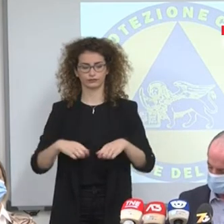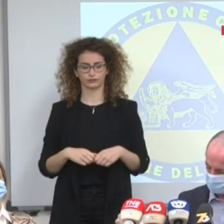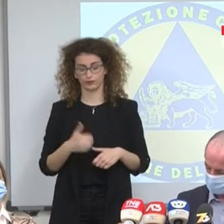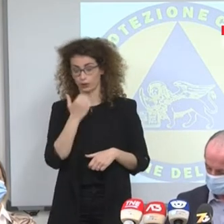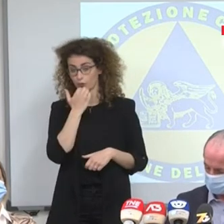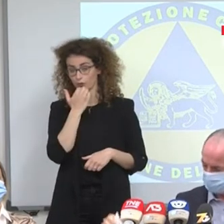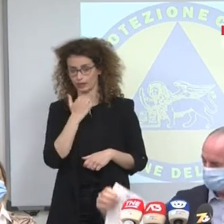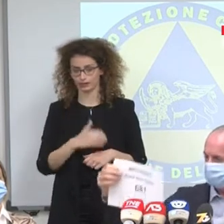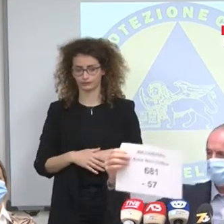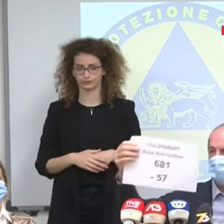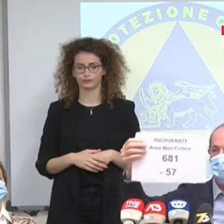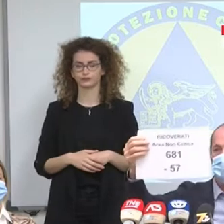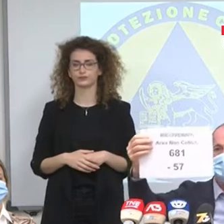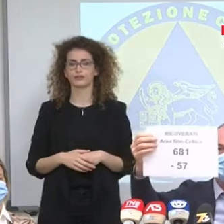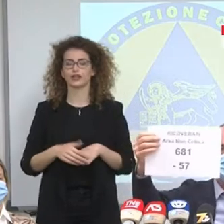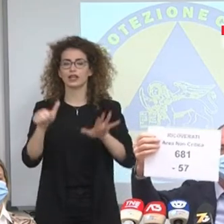scusate,